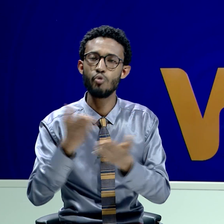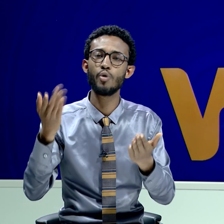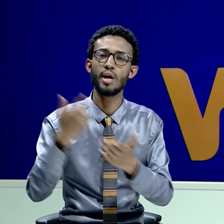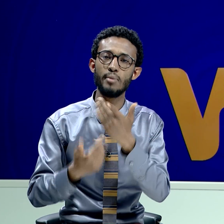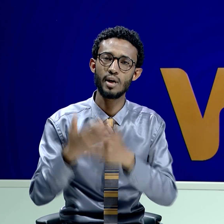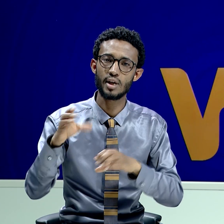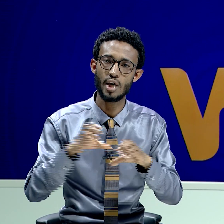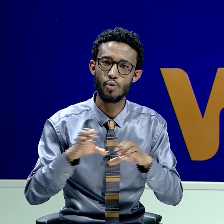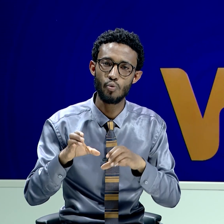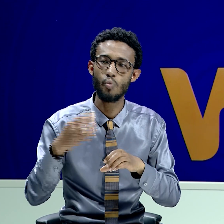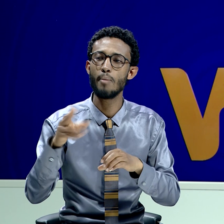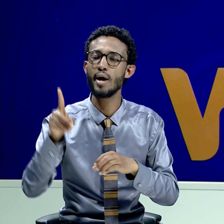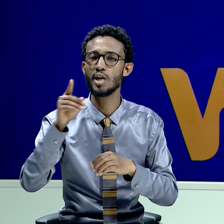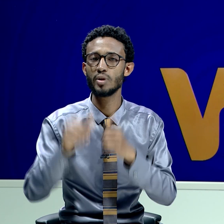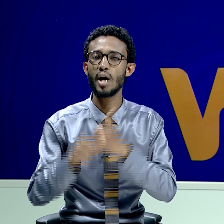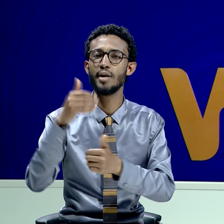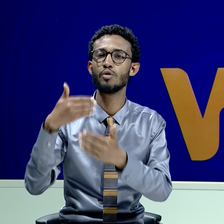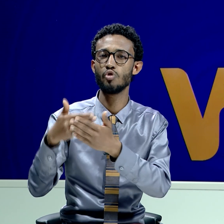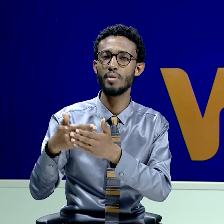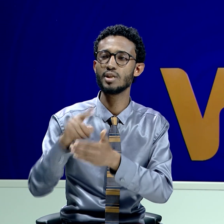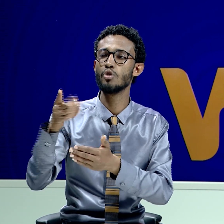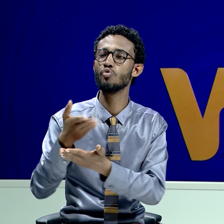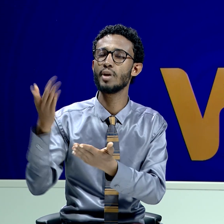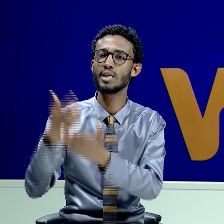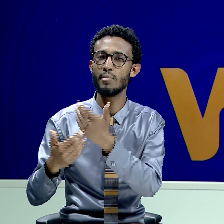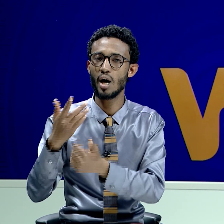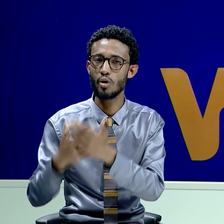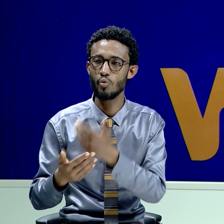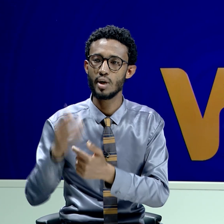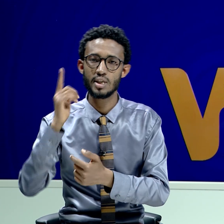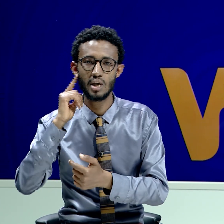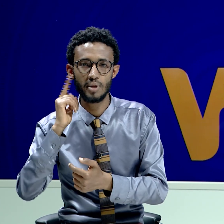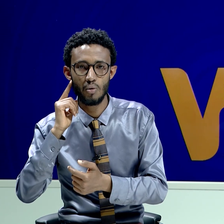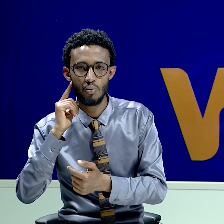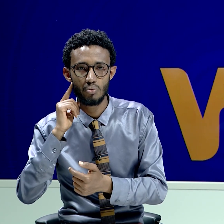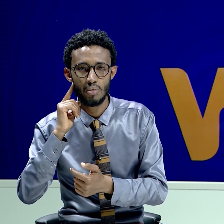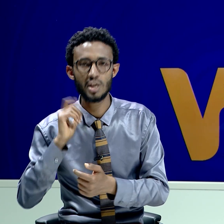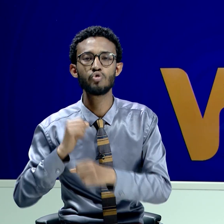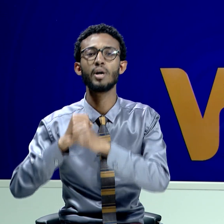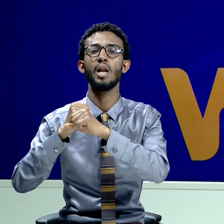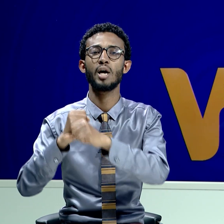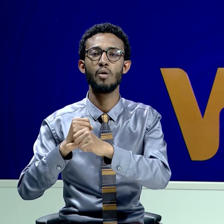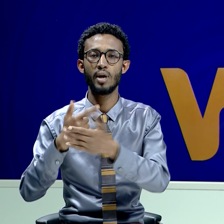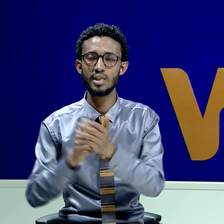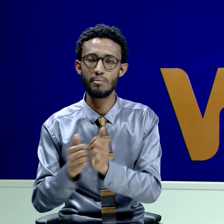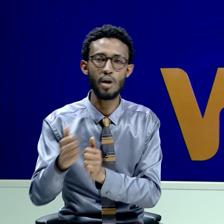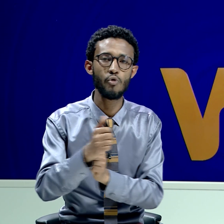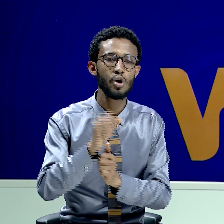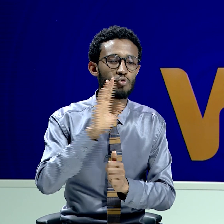ቆይ ደንከከር ሲያሩ ወይም አንድ ሰው ጥቃት ደርሶበት ስለሱ ጉዳይ ሲመካከሩ ሰምተው አሳቾን ይከላከላሉ። ከዚህም አልፎ